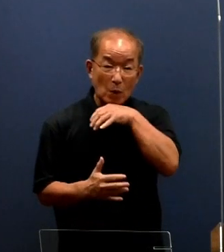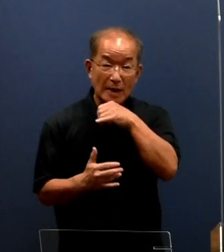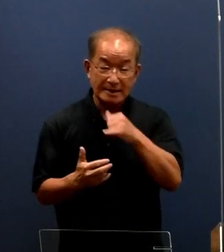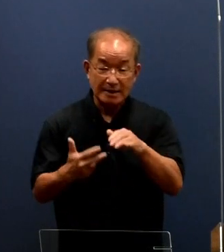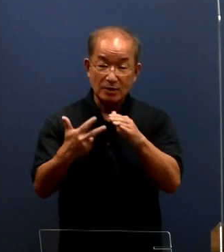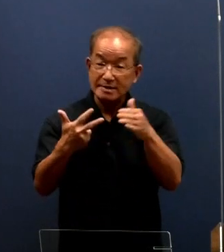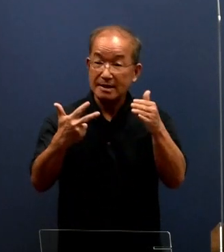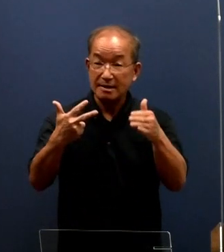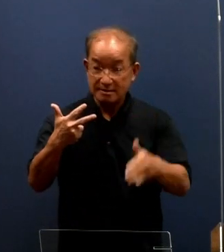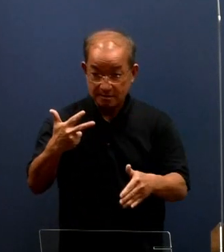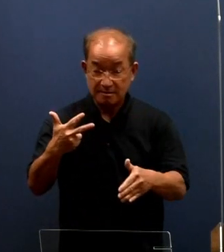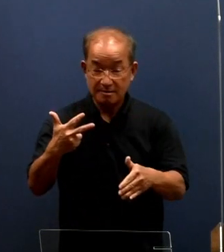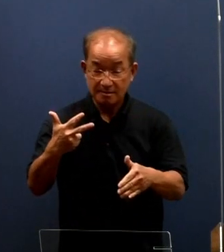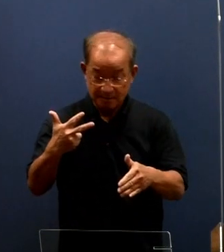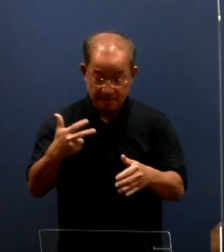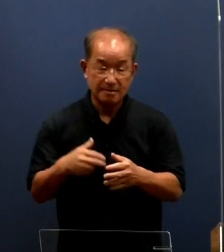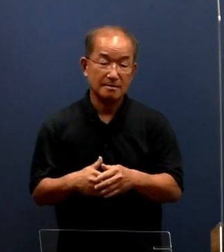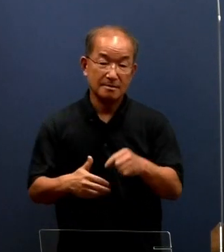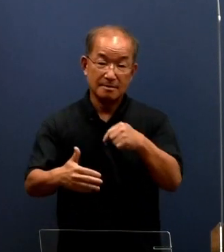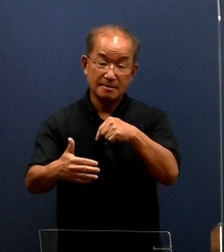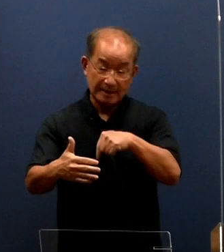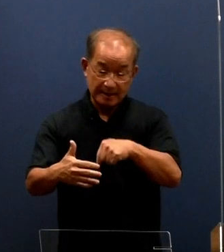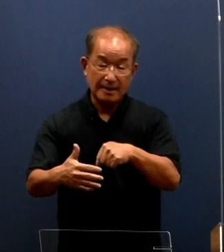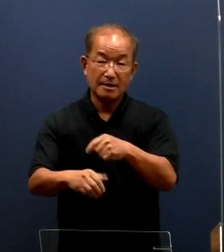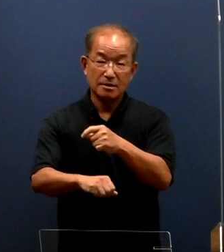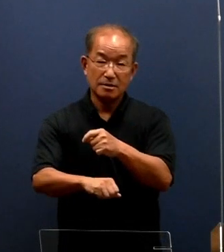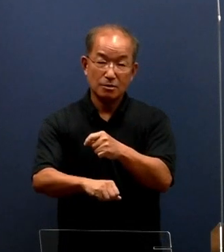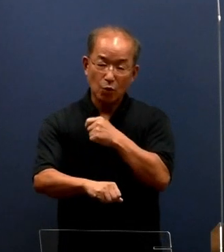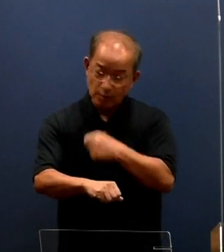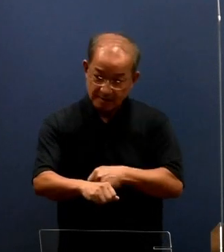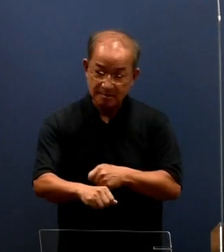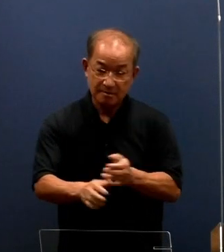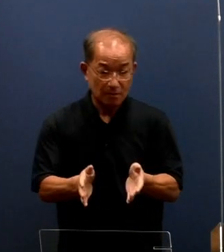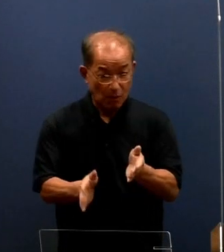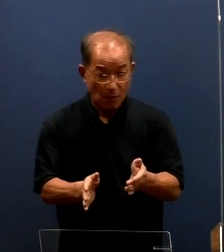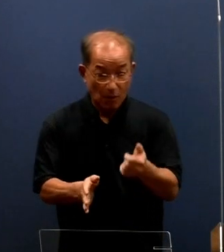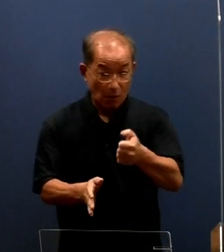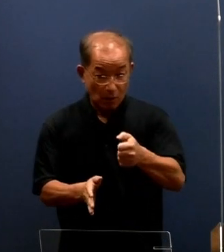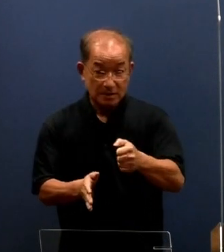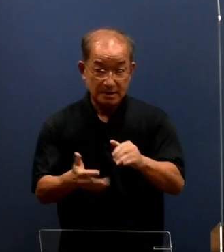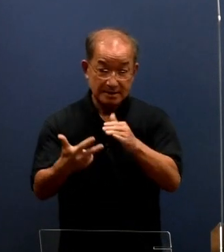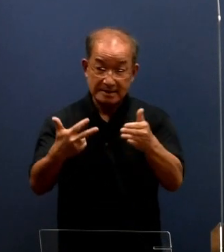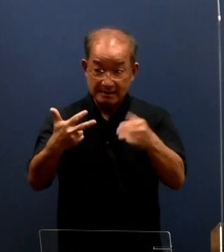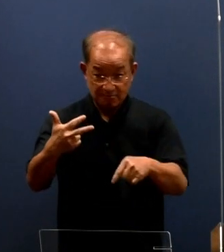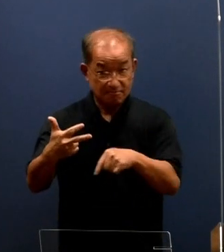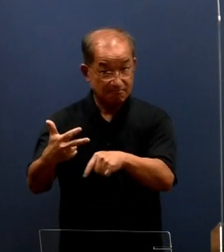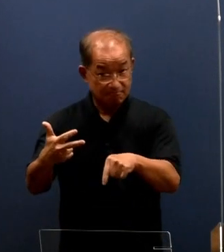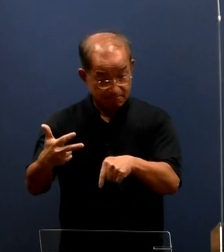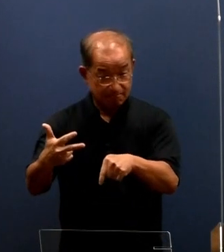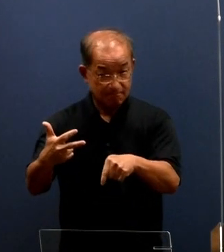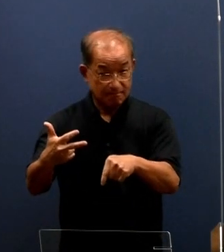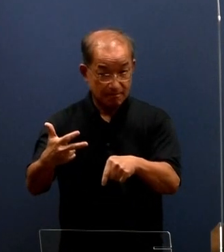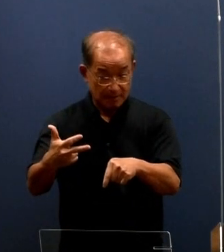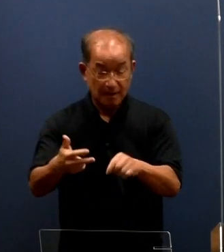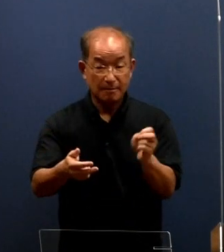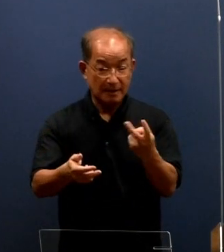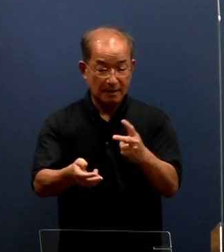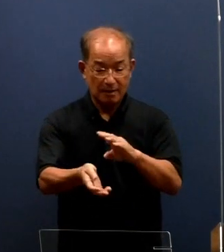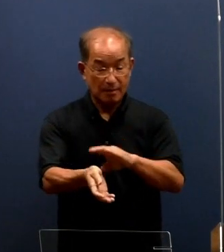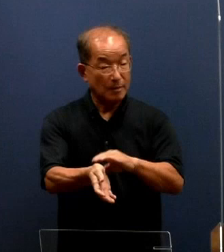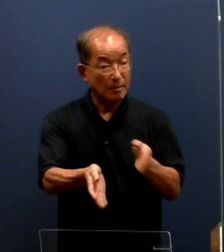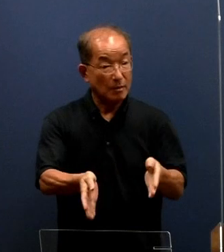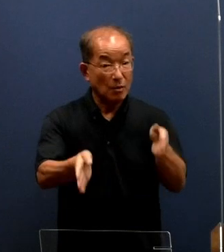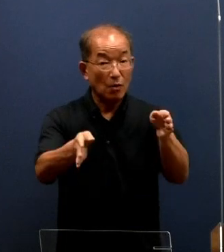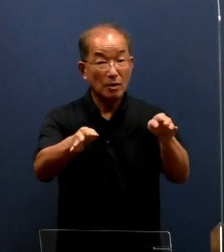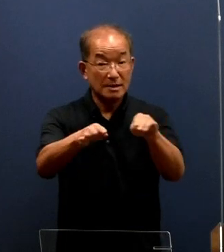祉施設、まあ、福祉入所、まあ、特別養護老人ホーム等などですね、またその病院の